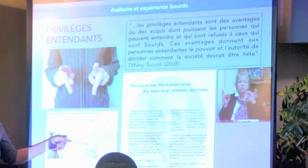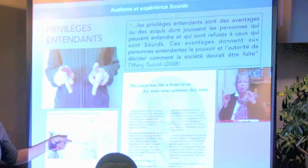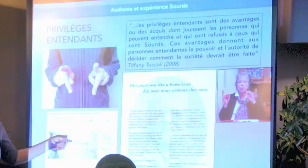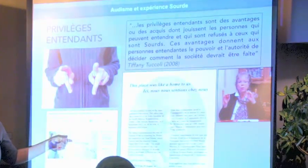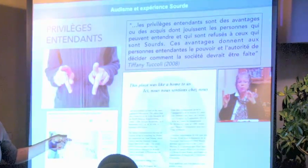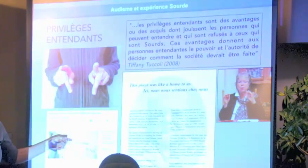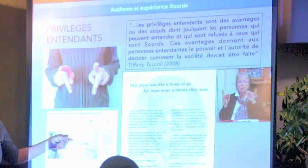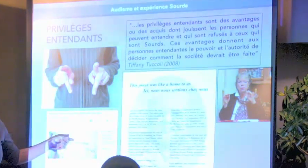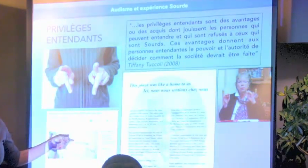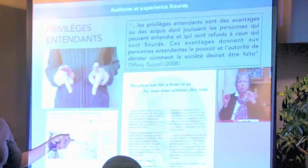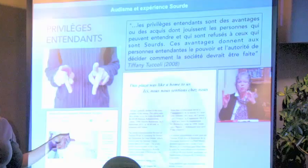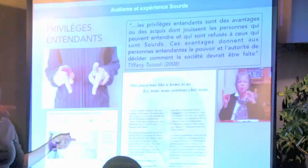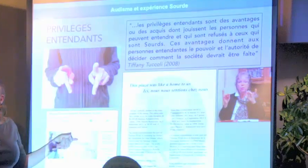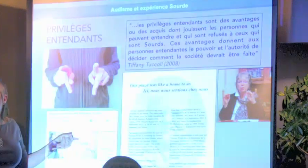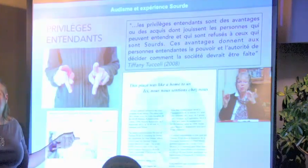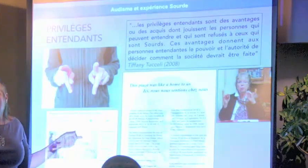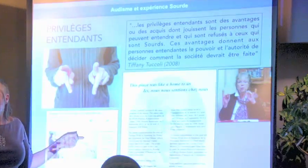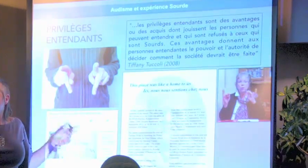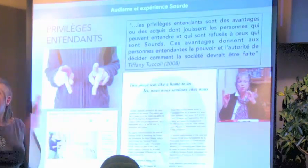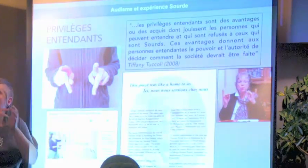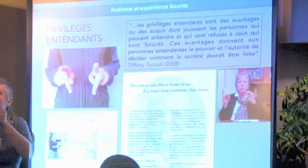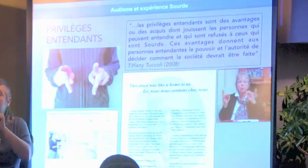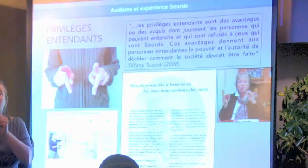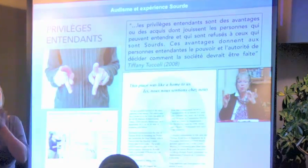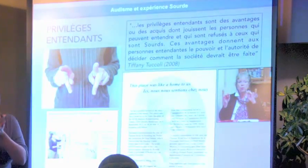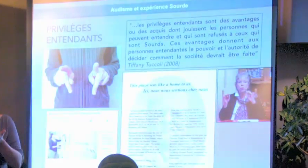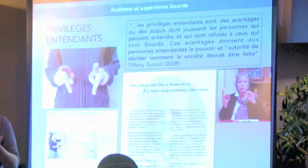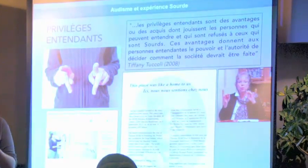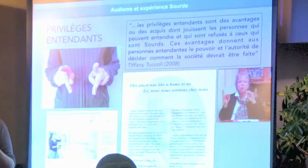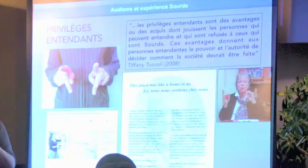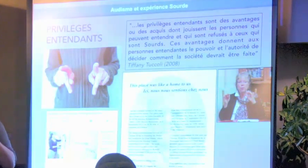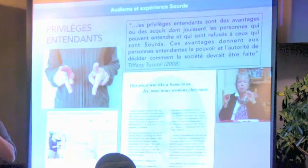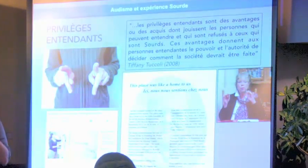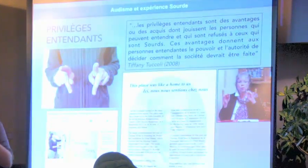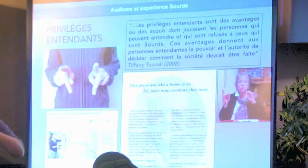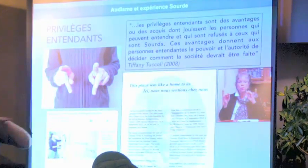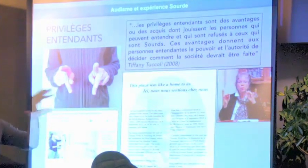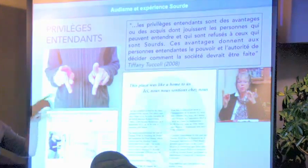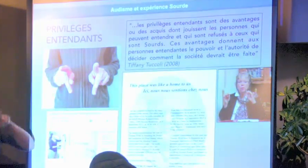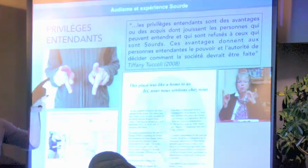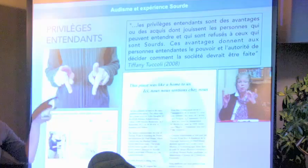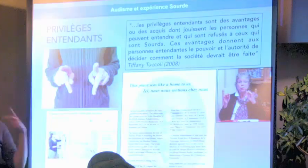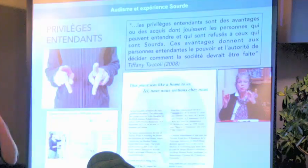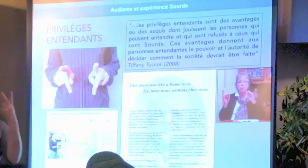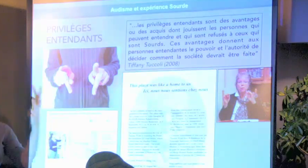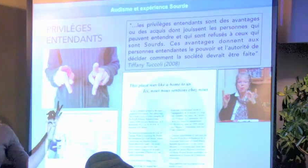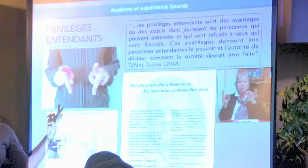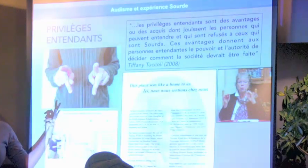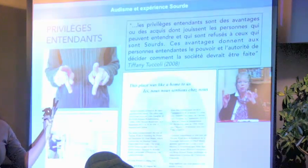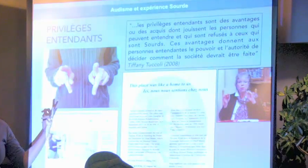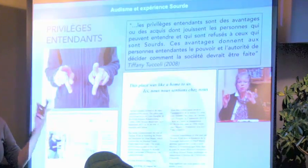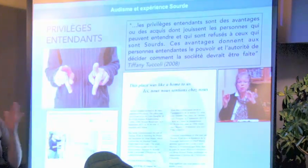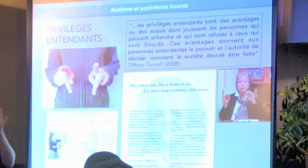ça, pour nous, la communauté sourde, se réveiller, l'IRD, peut-être qu'il y a autre chose, d'autres centres d'orientation, peut-être d'autres écoles pour enfants